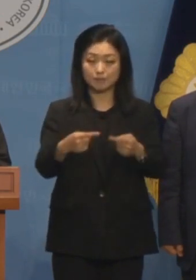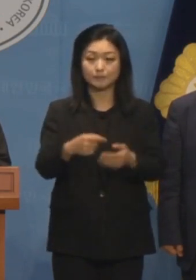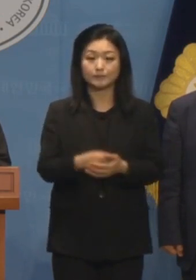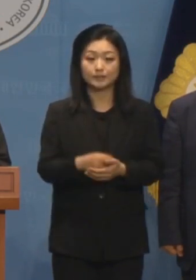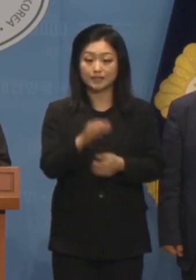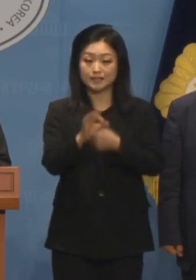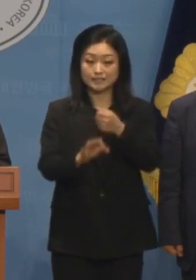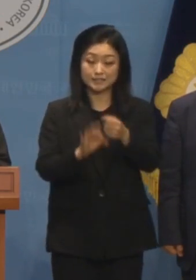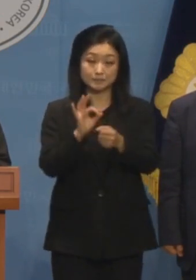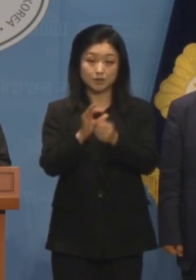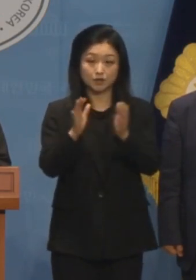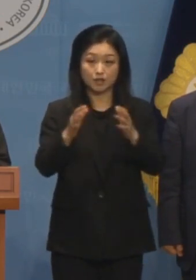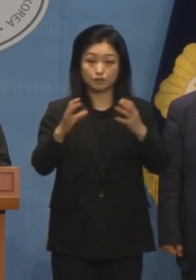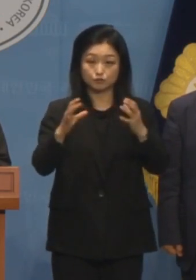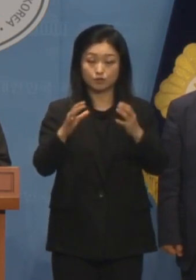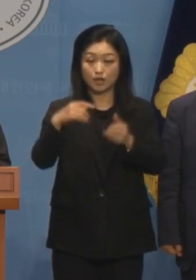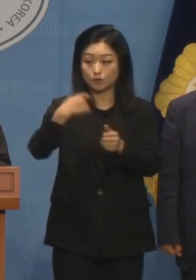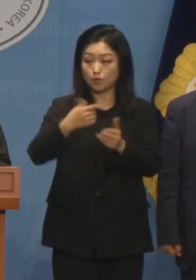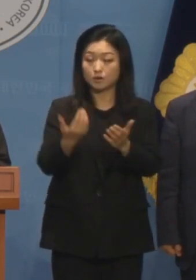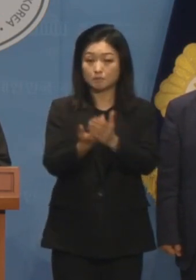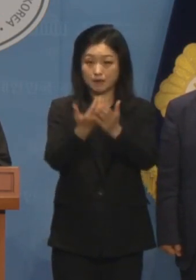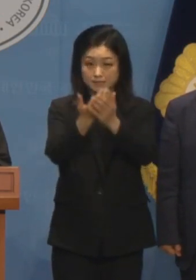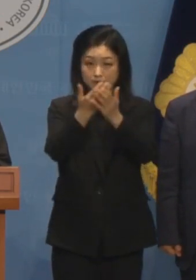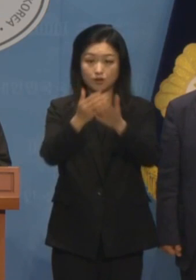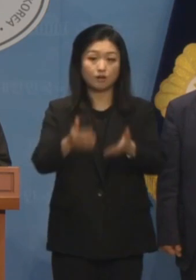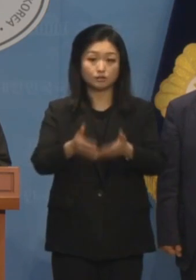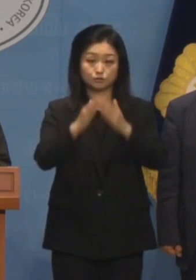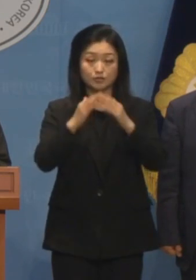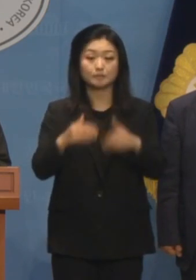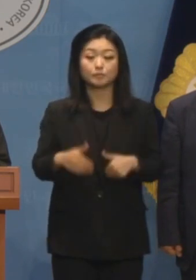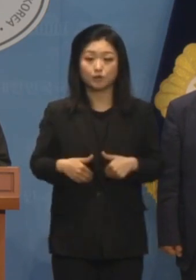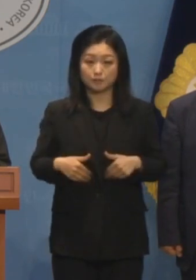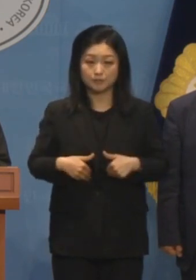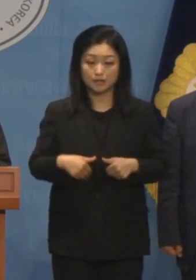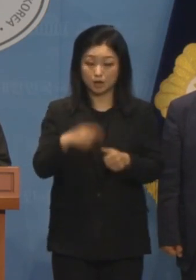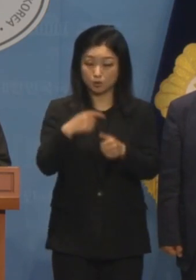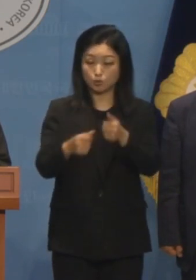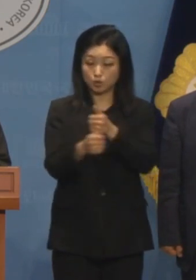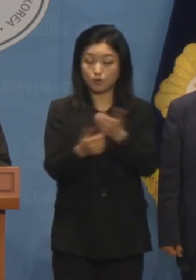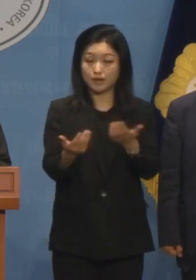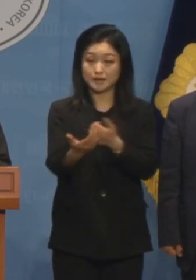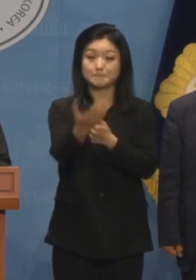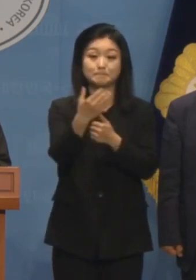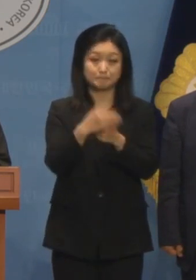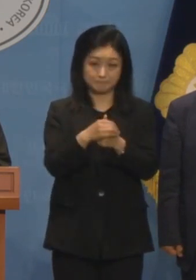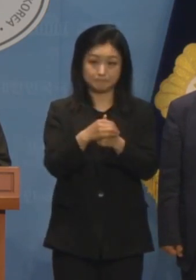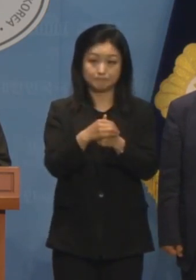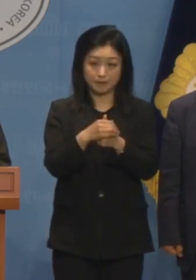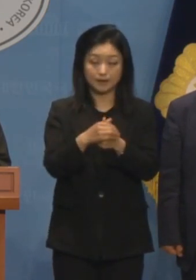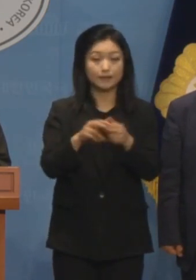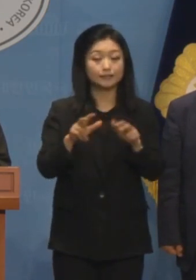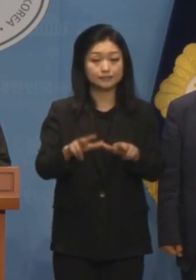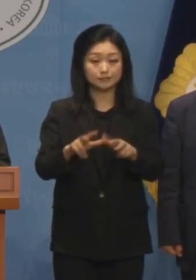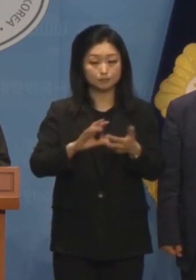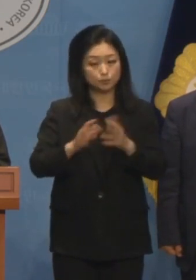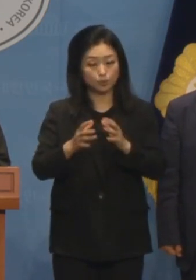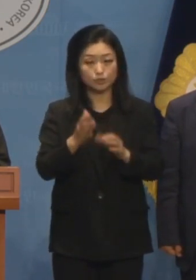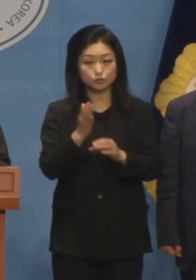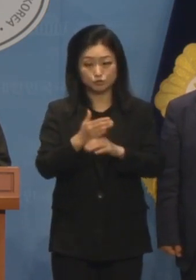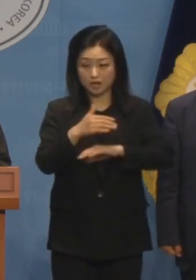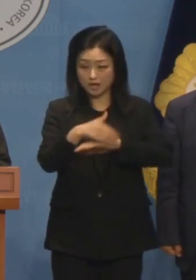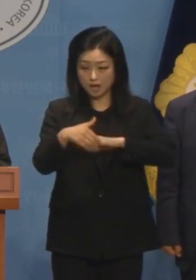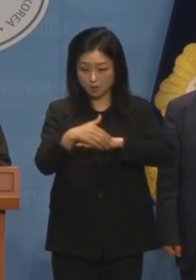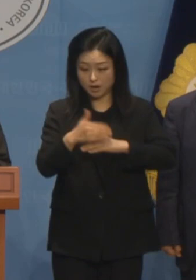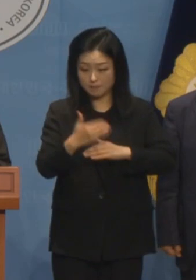단위 중장기 국가교육 발전계획 수립은 국가교육위원회의 핵심 업무 중 하나이고 현재 논의 중인